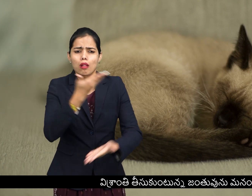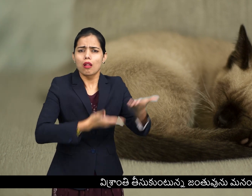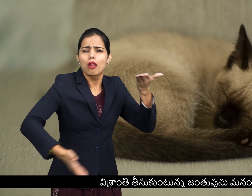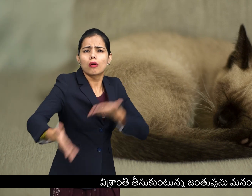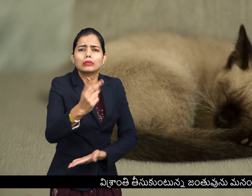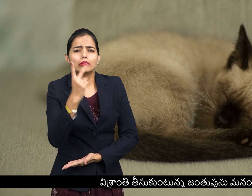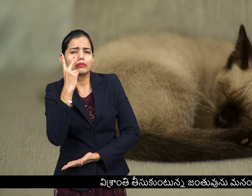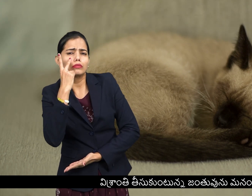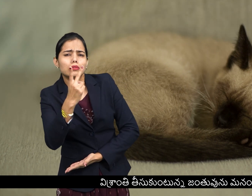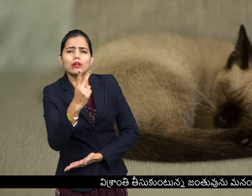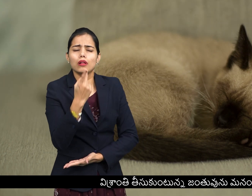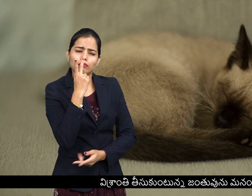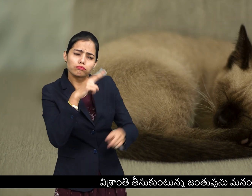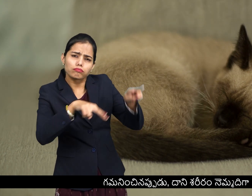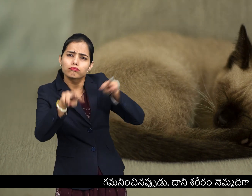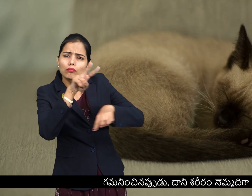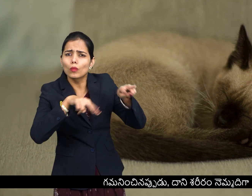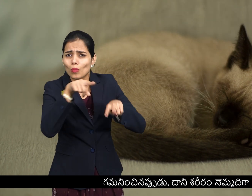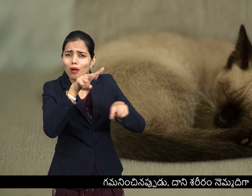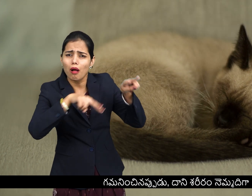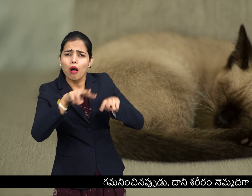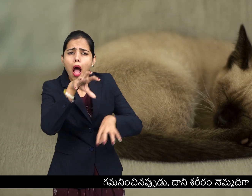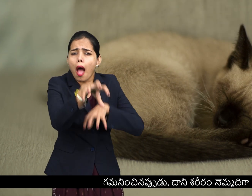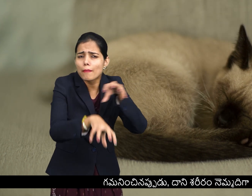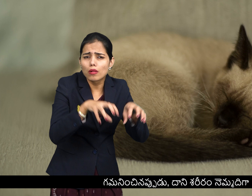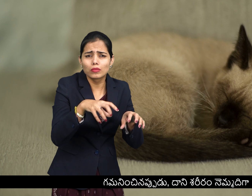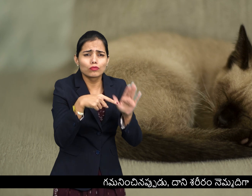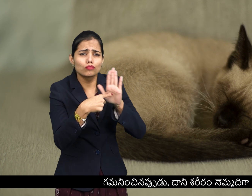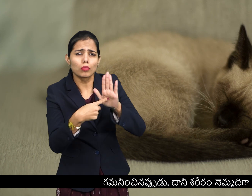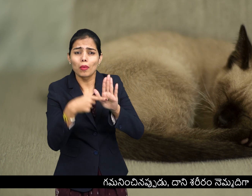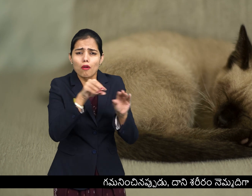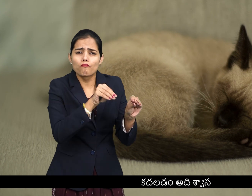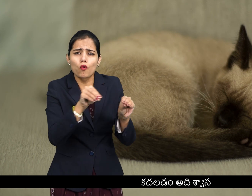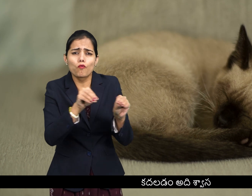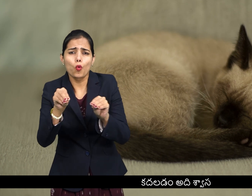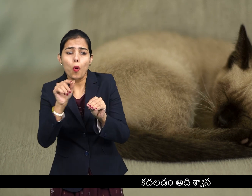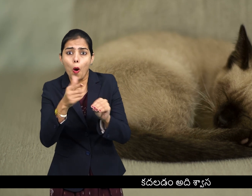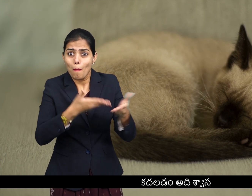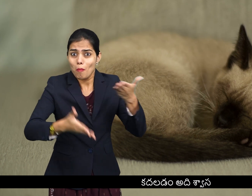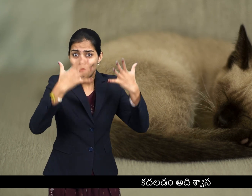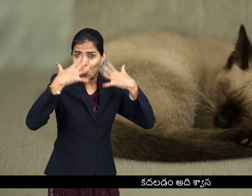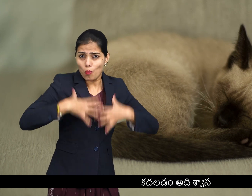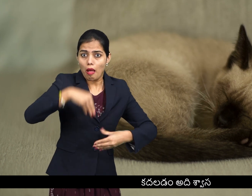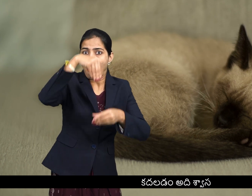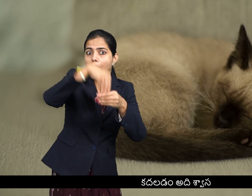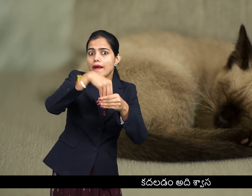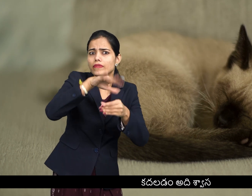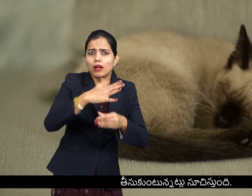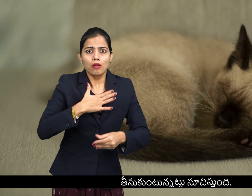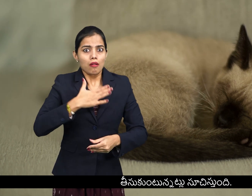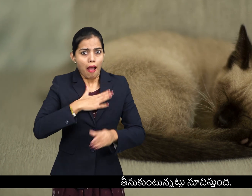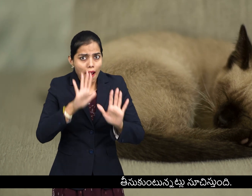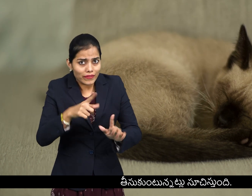విశ్రాంతి తీసుకుంటున్న జంతువును మనం గమనించినప్పుడు దాని శరీరం నెమ్మదిగా కదలటం అది